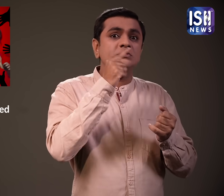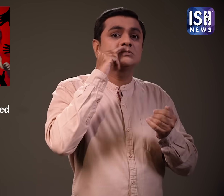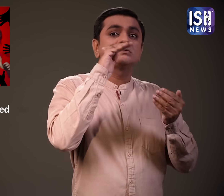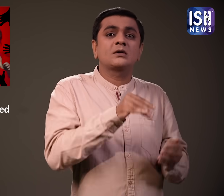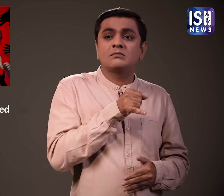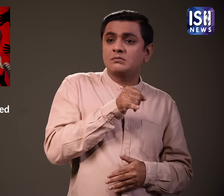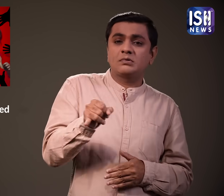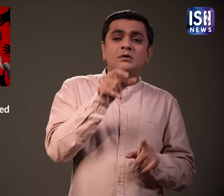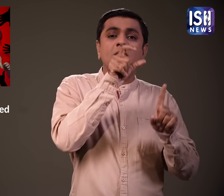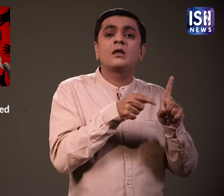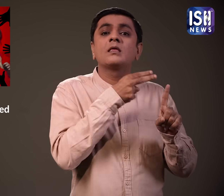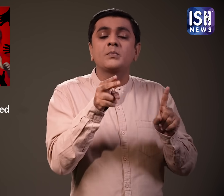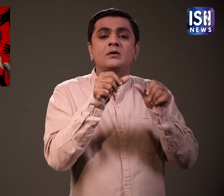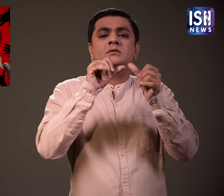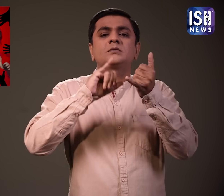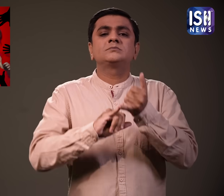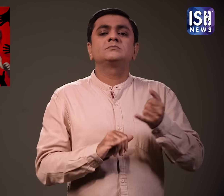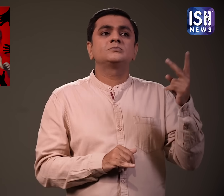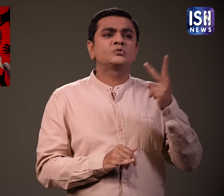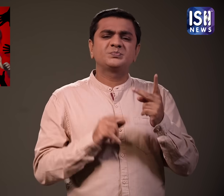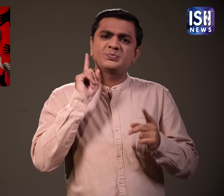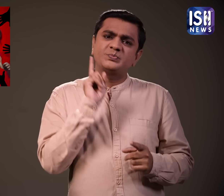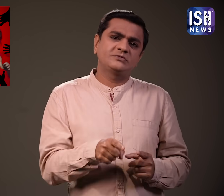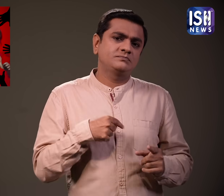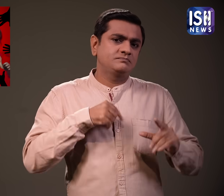किया जाना था लेकिन हमले के बाद से वे फरार है.